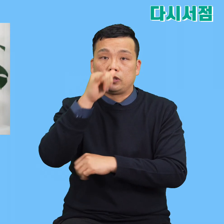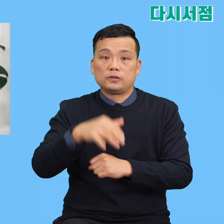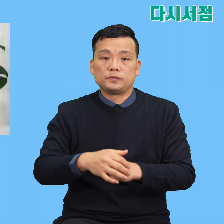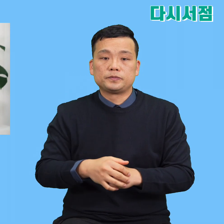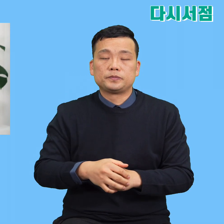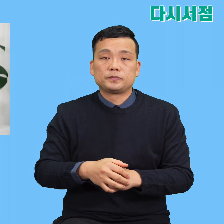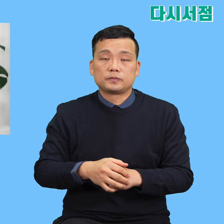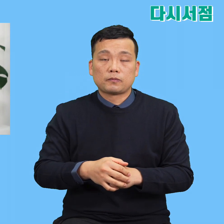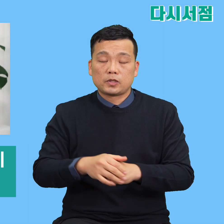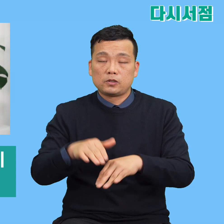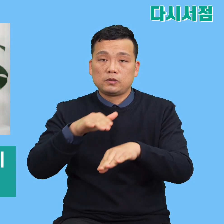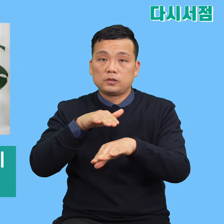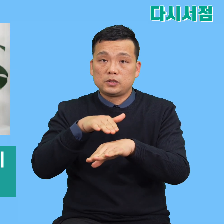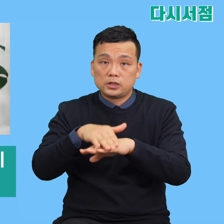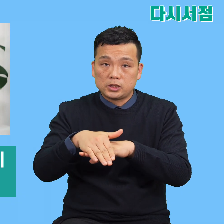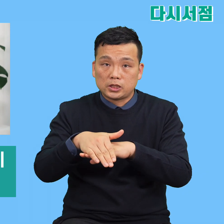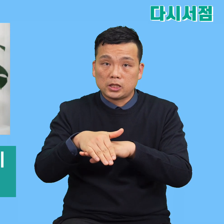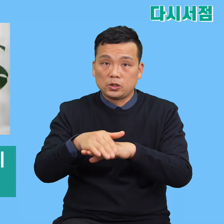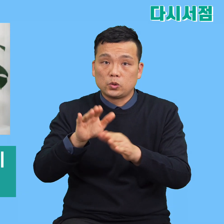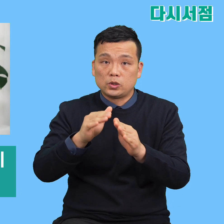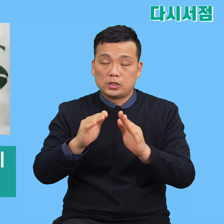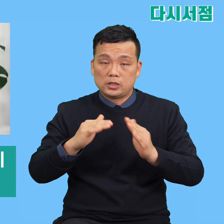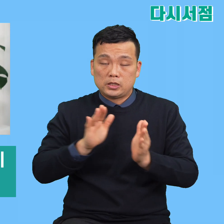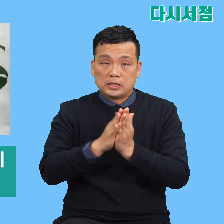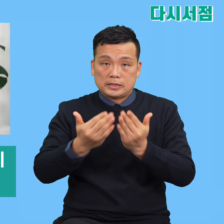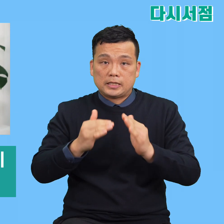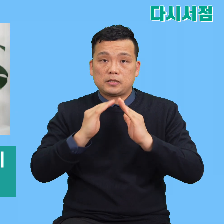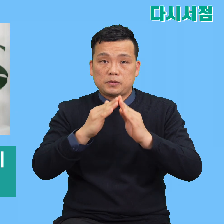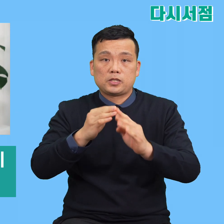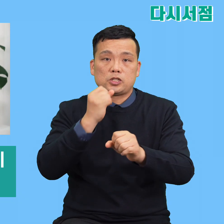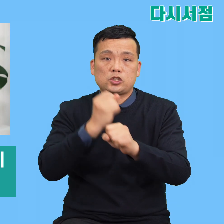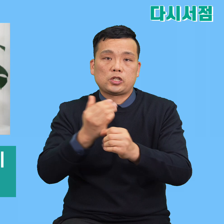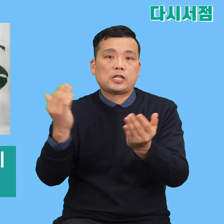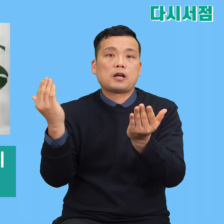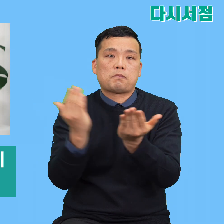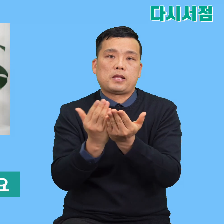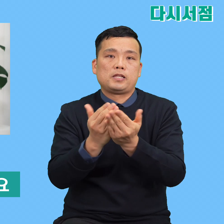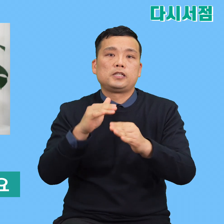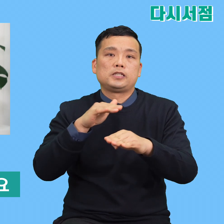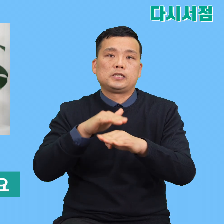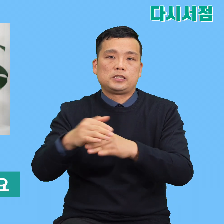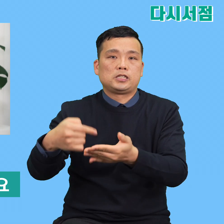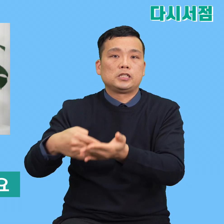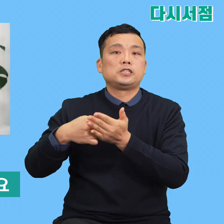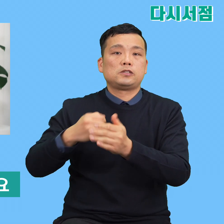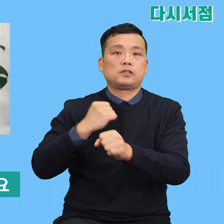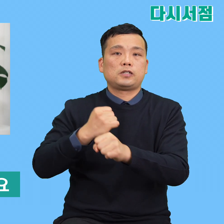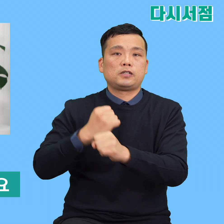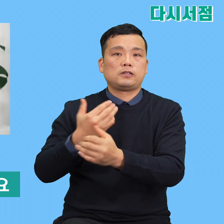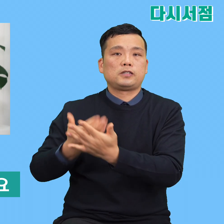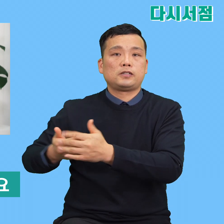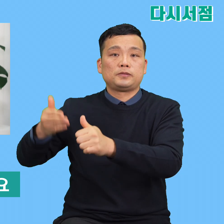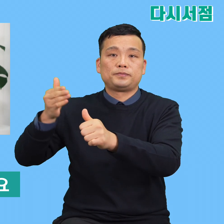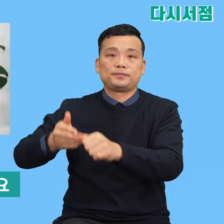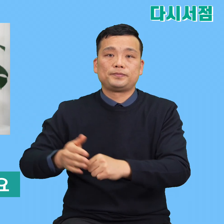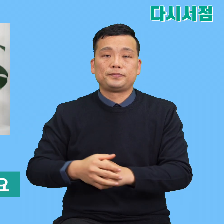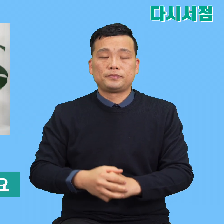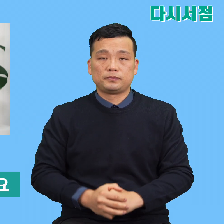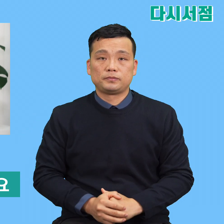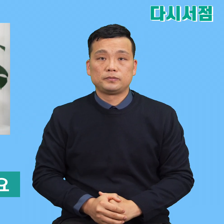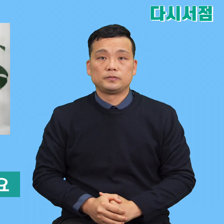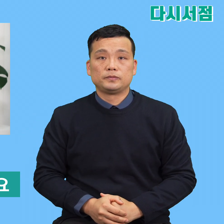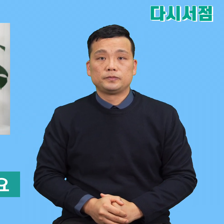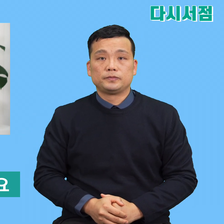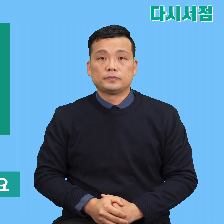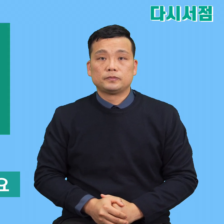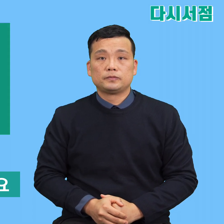그런 쪽을 그러니까 이 책방의 성격이 맞는 건 그런 책인 거죠. 그런 거를 좀 위주로 받긴 해요.